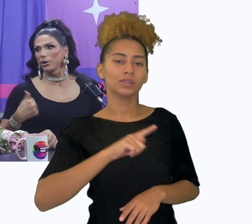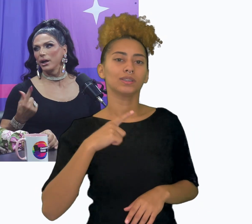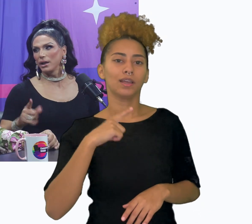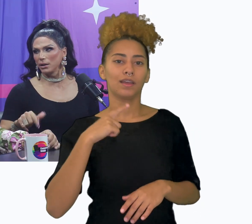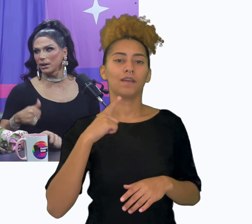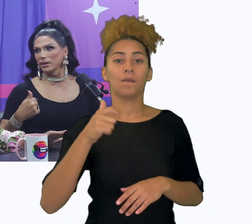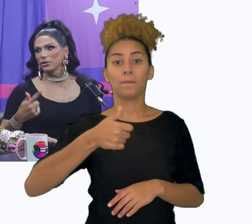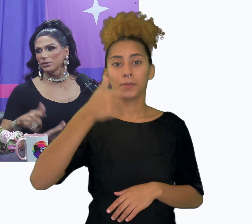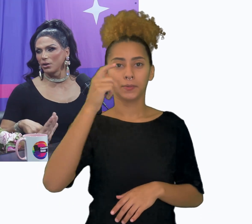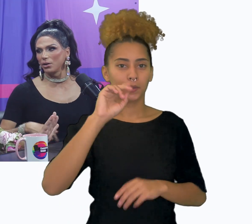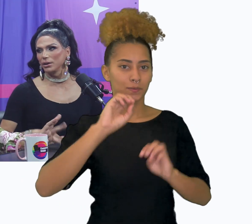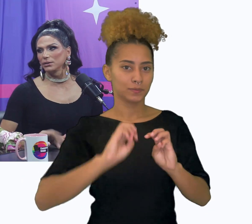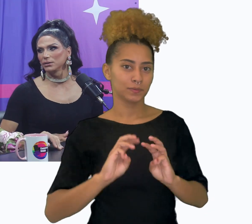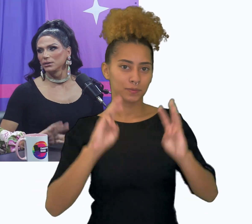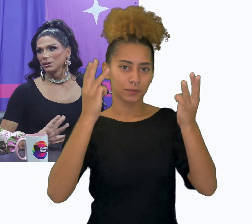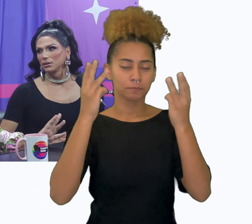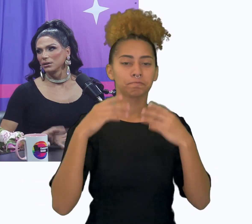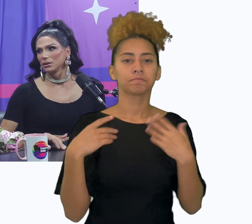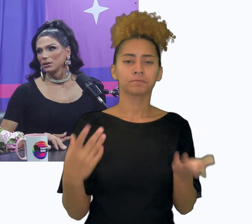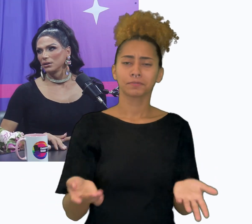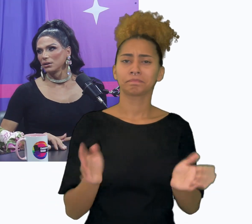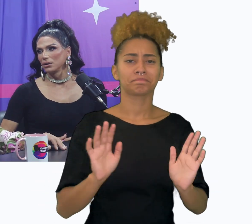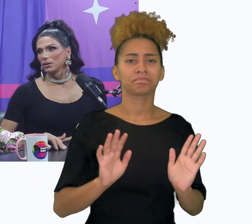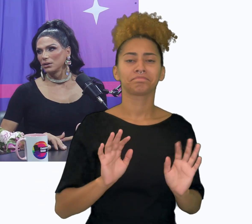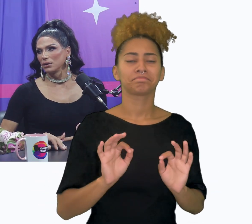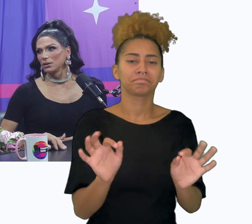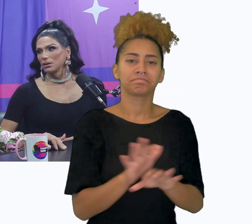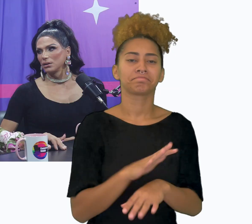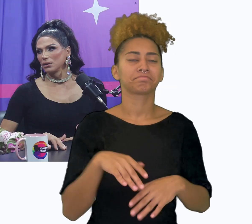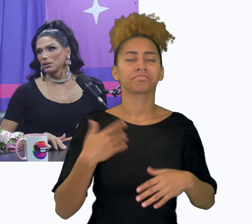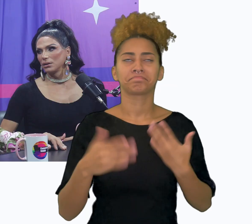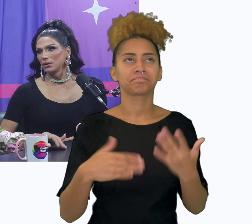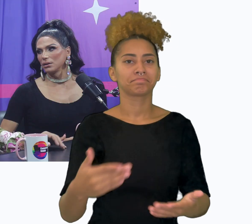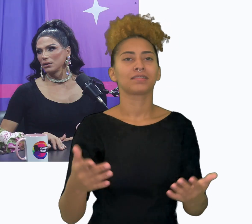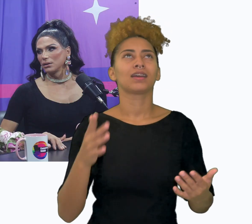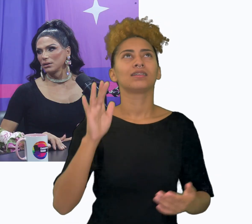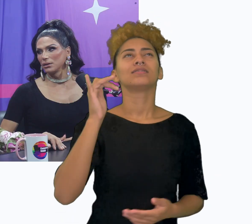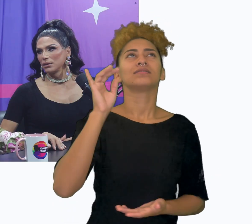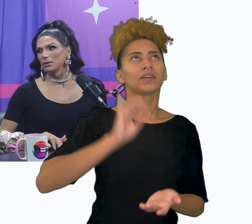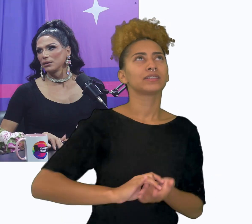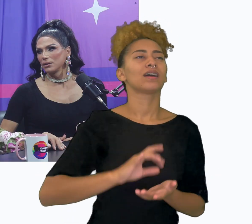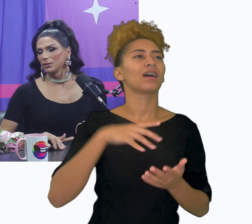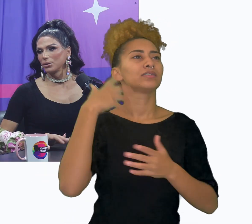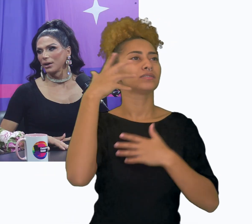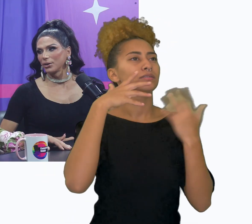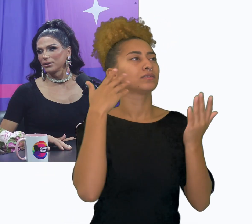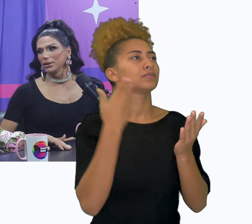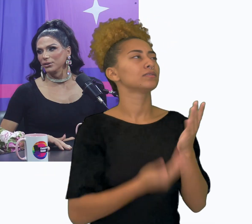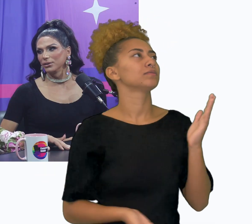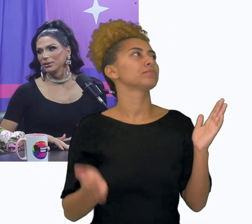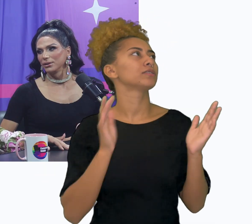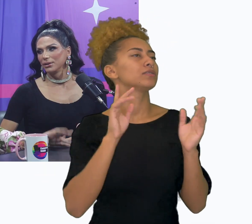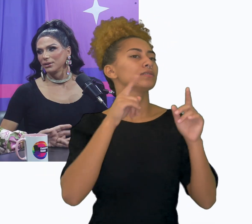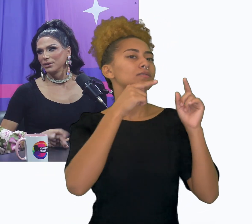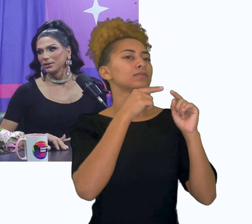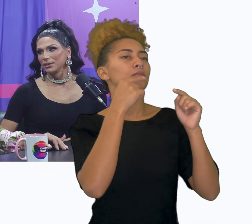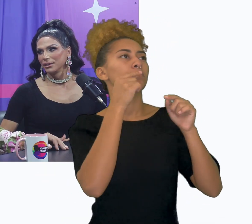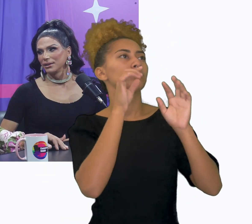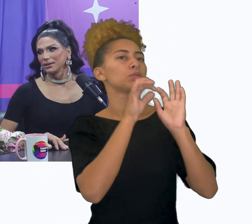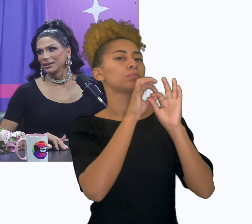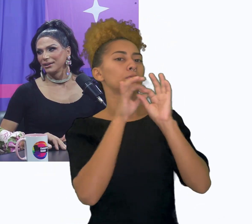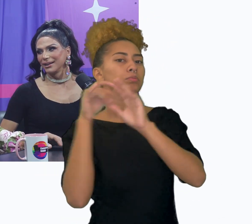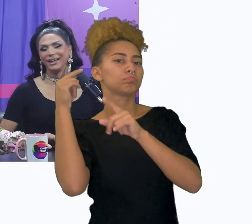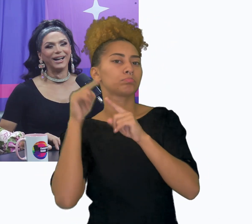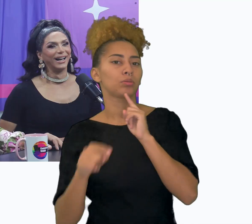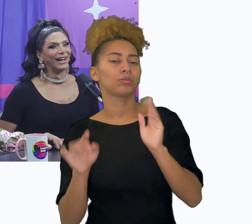campeonato, foi o primeiro show. Foi. Enfim, aí... Ai, me perdi mesmo, gente. Bom, raciocínio. Vanusa, já